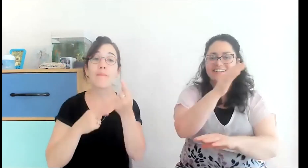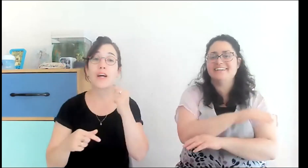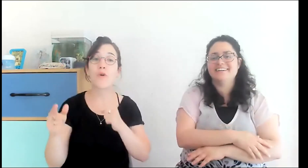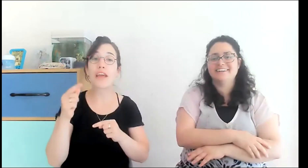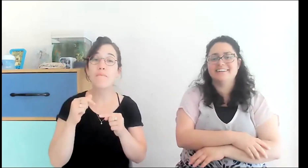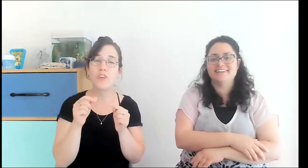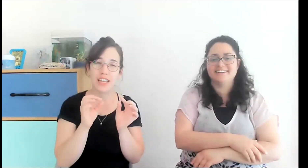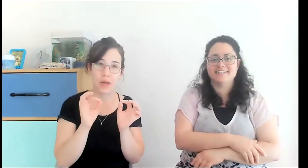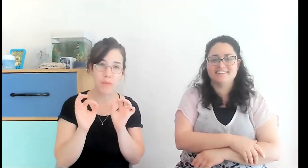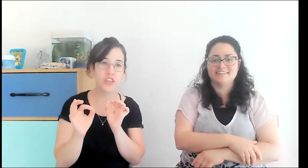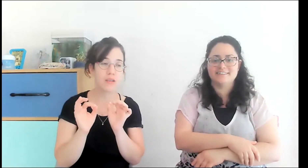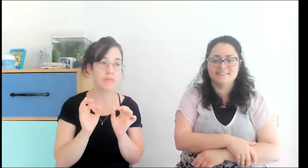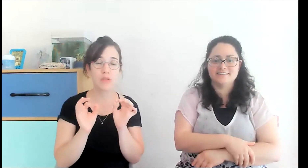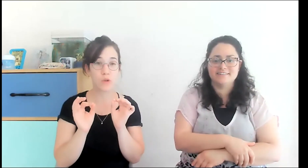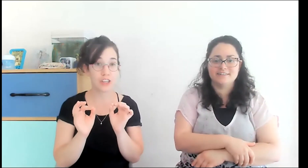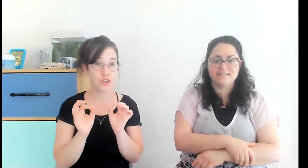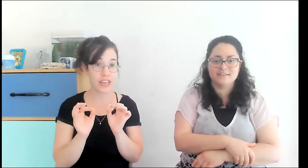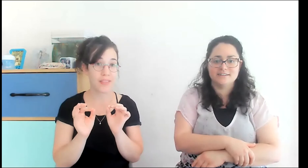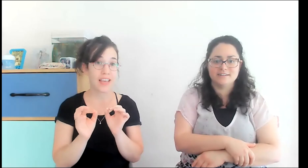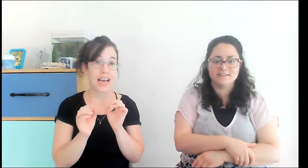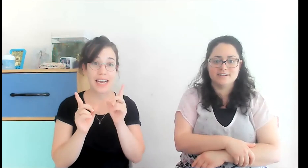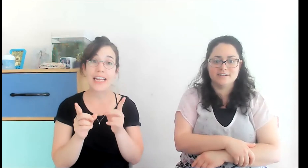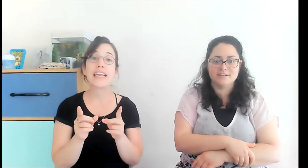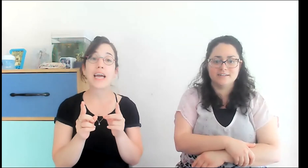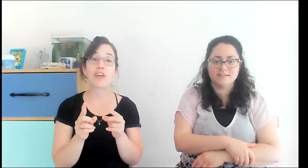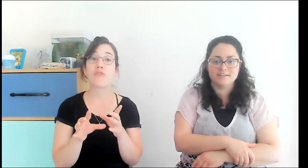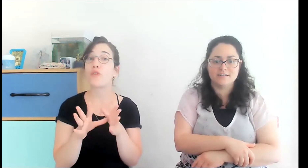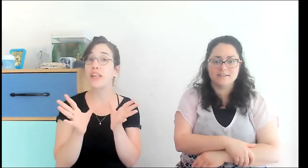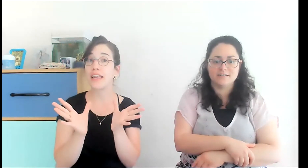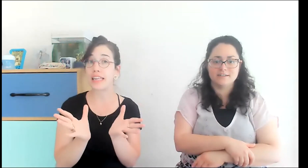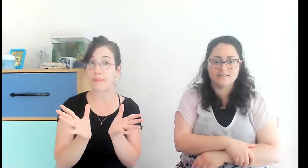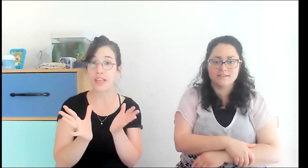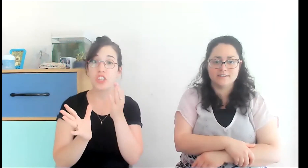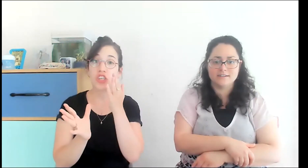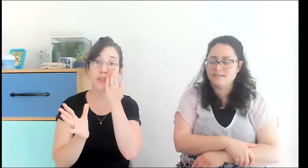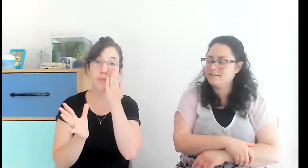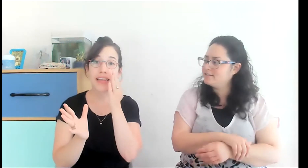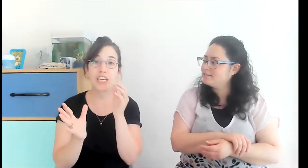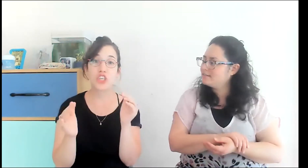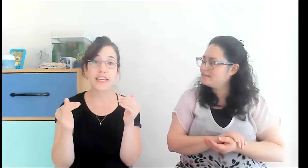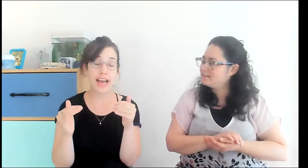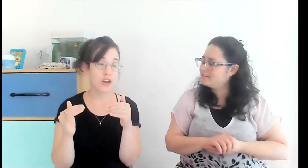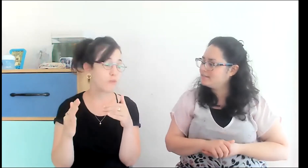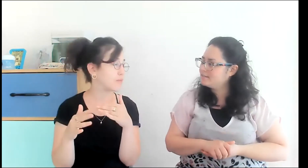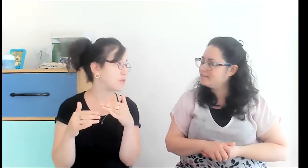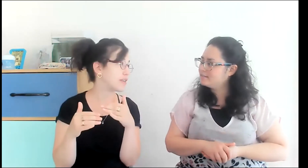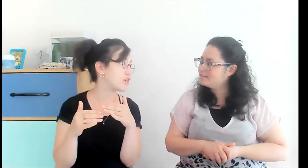אנחנו רואים פה שהתחביר של המשפט הוא קצת שונה. אני כן אגיד לכם עכשיו באופן כללי, שמשפטי שלילה, כלומר משפטים